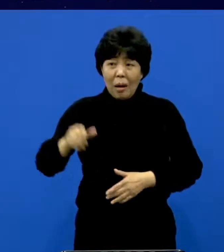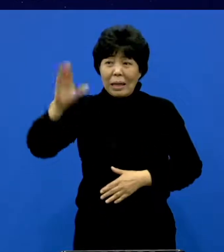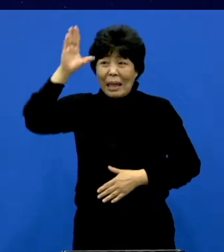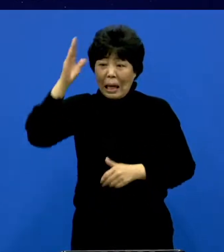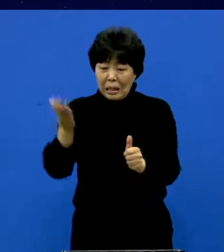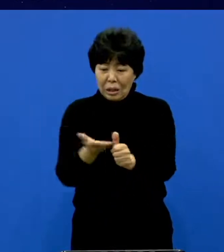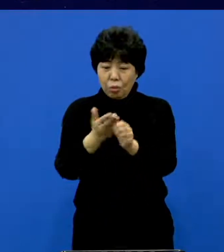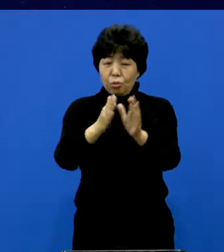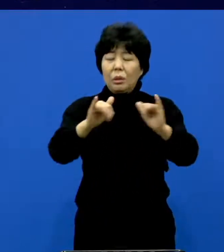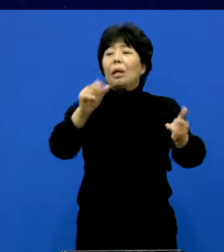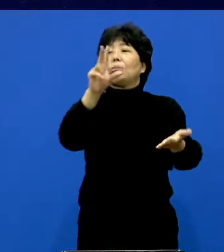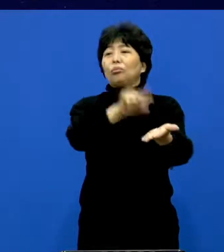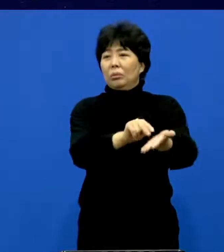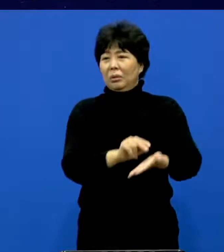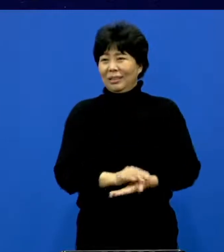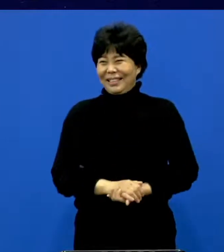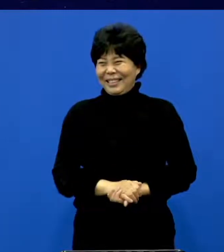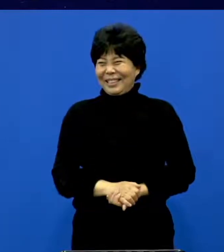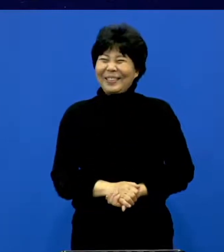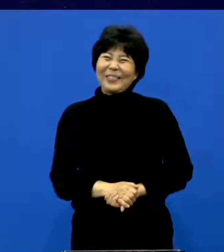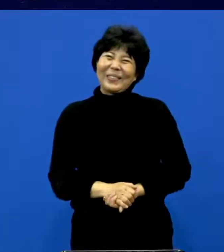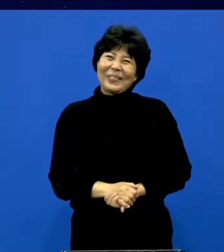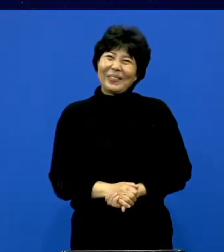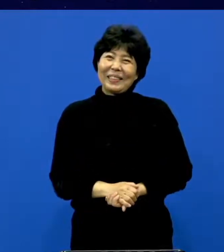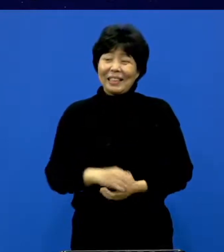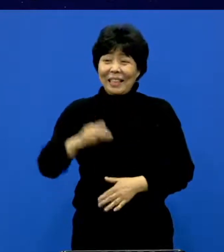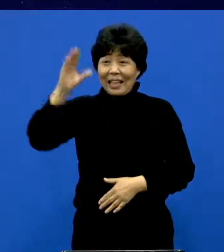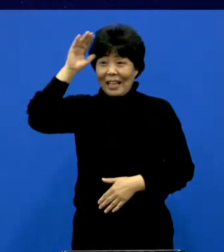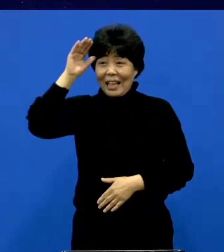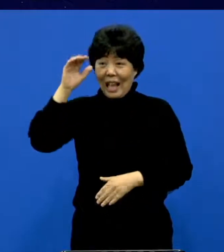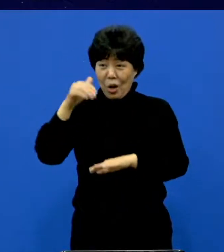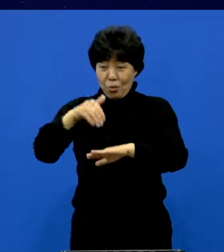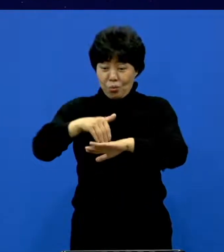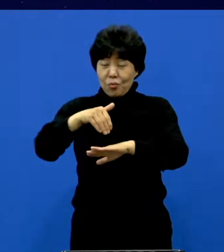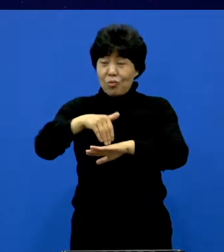그거 있잖아요. 개 훈련하는